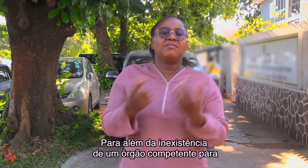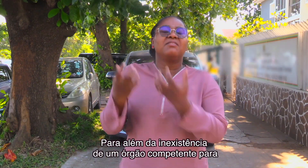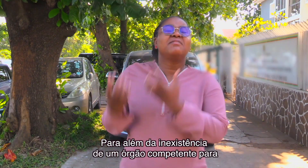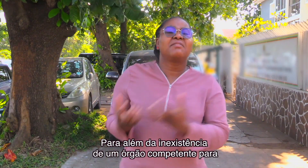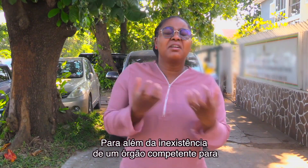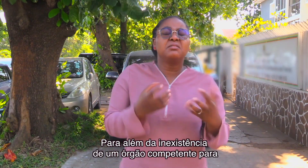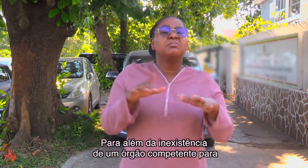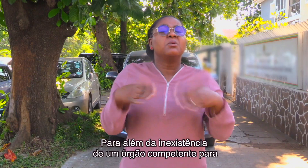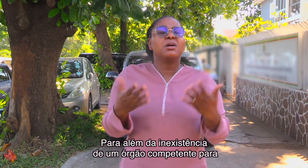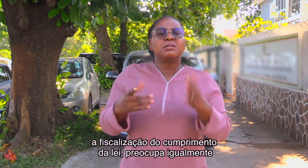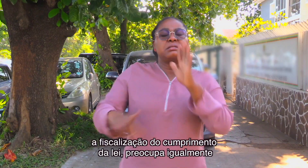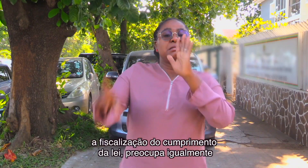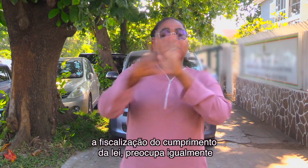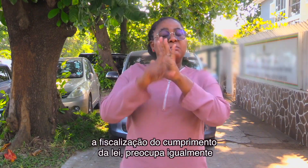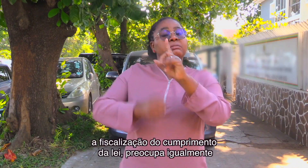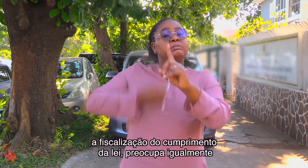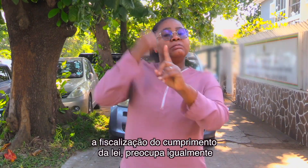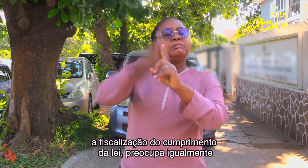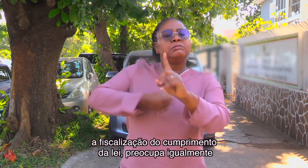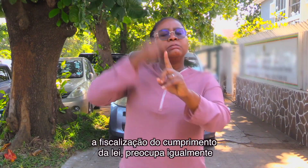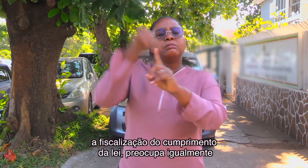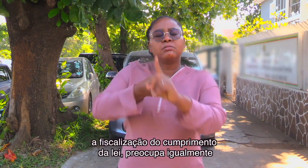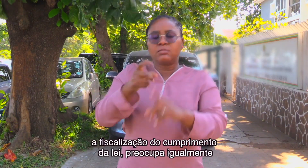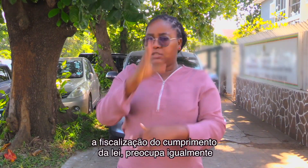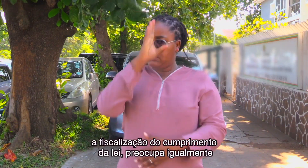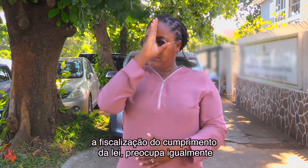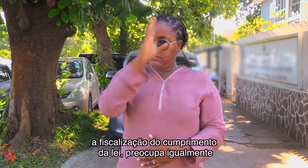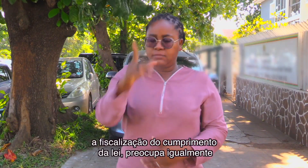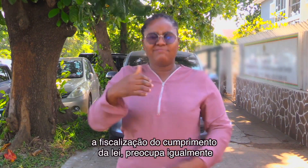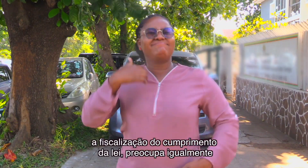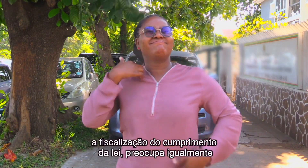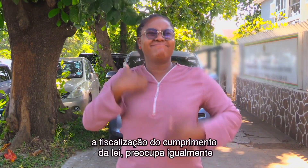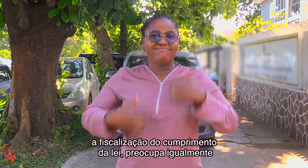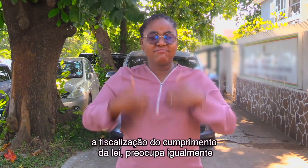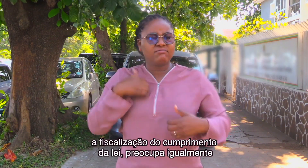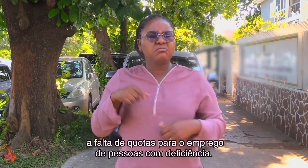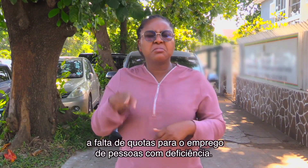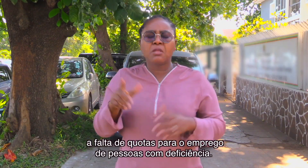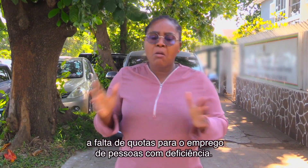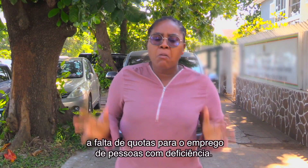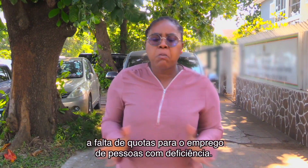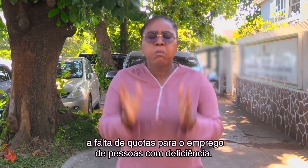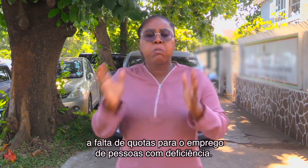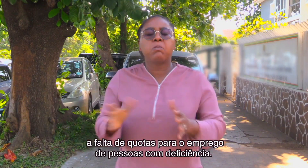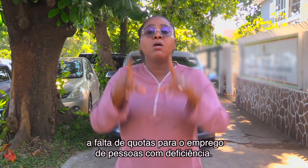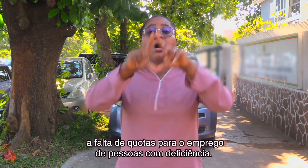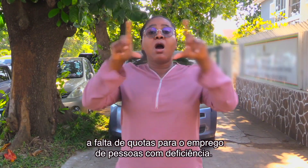um órgão competente para a fiscalização do cumprimento da lei, preocupa igualmente a falta de cotas para o